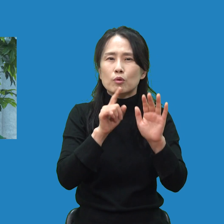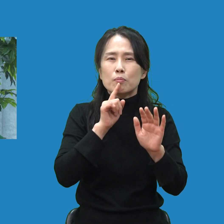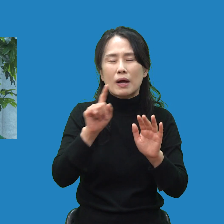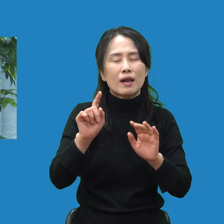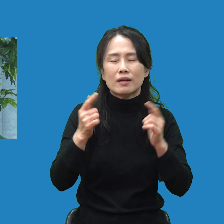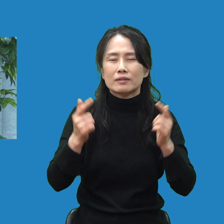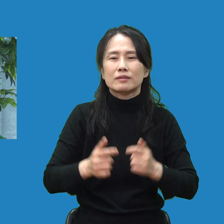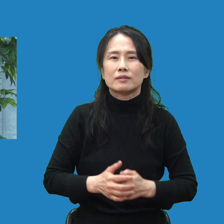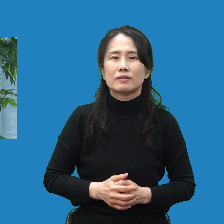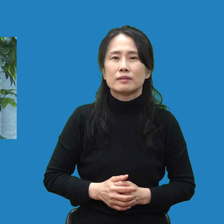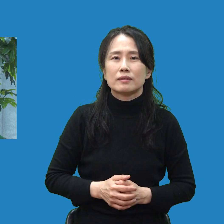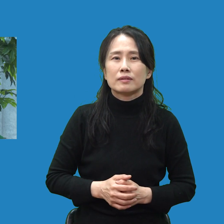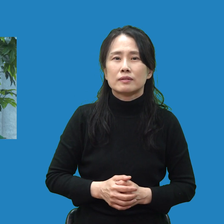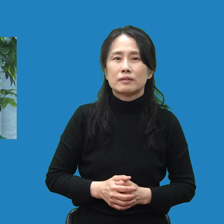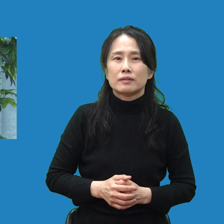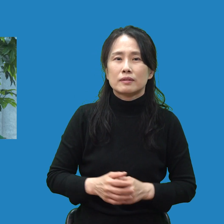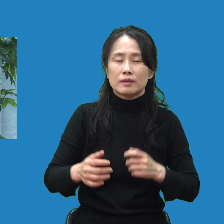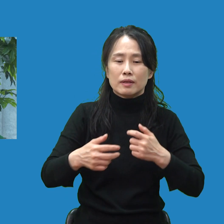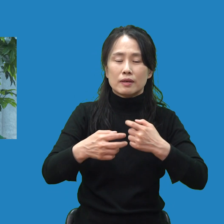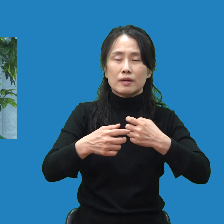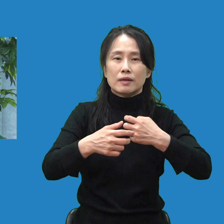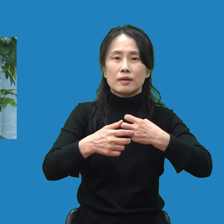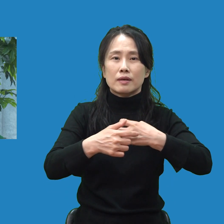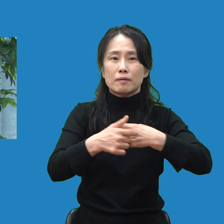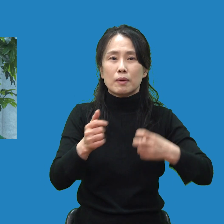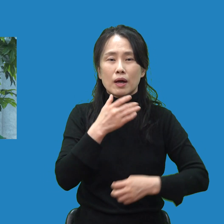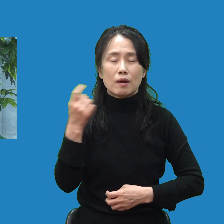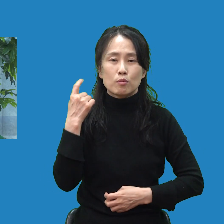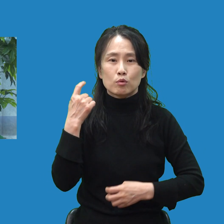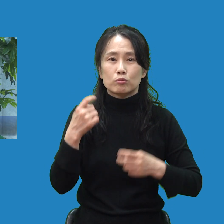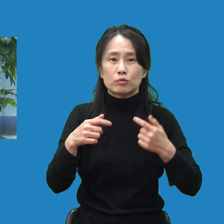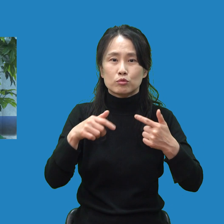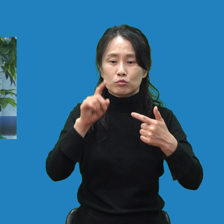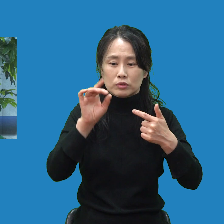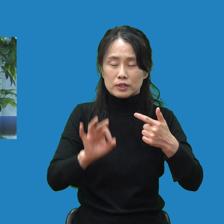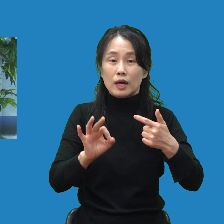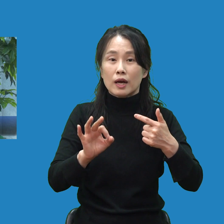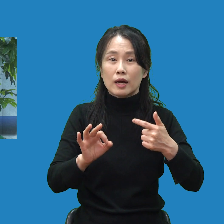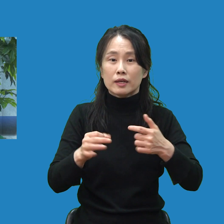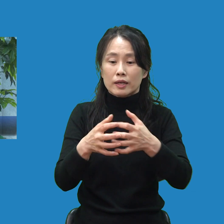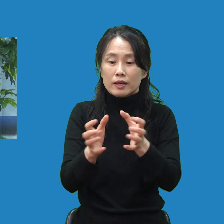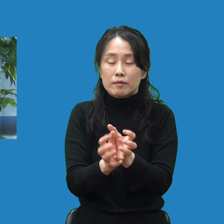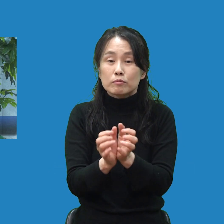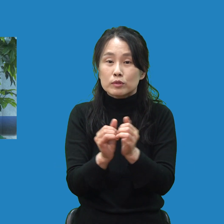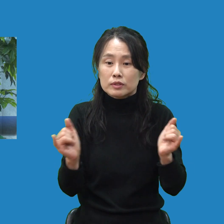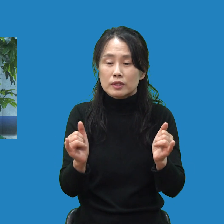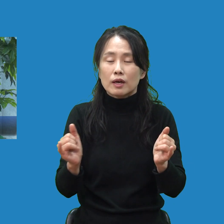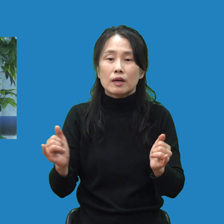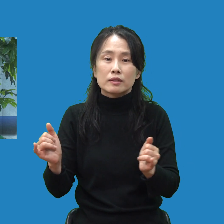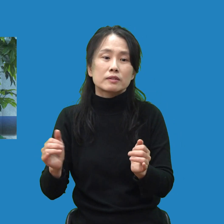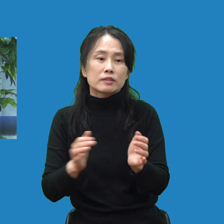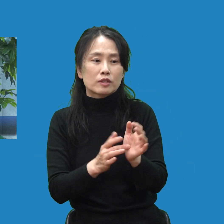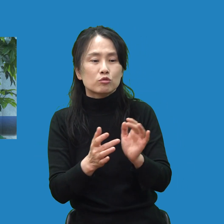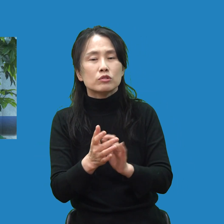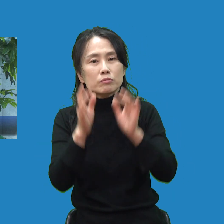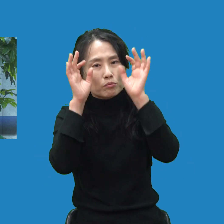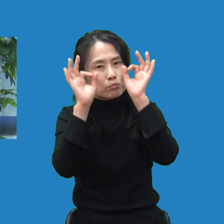보고 있어요. 마가복음 6장에서의 무리는 예수님을 보는 자예요.